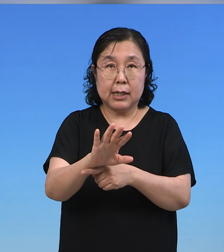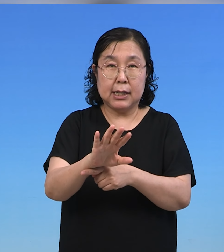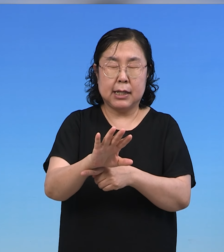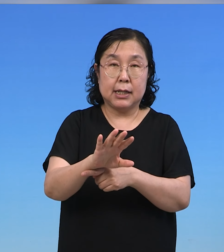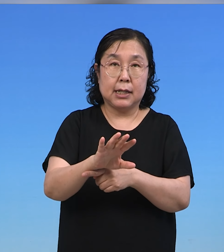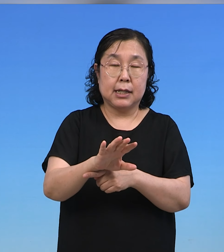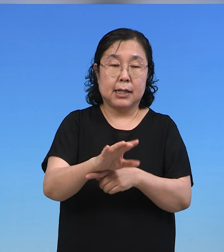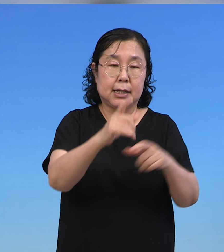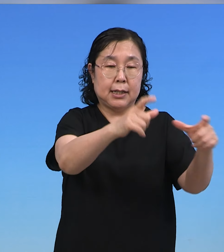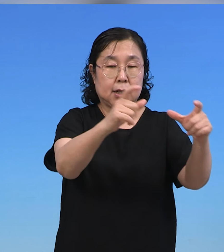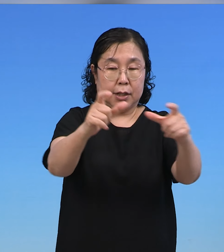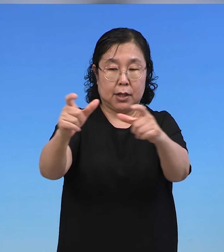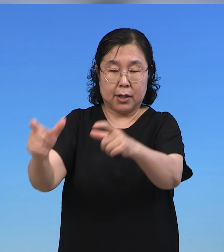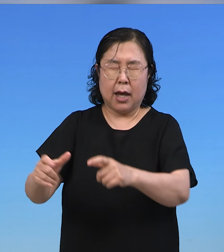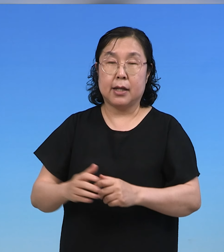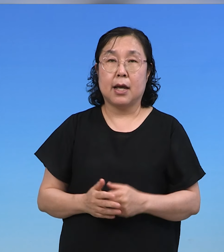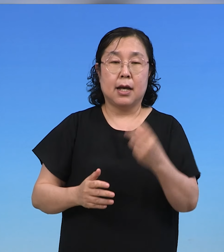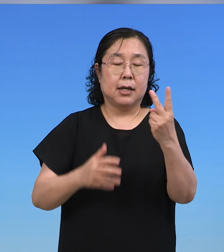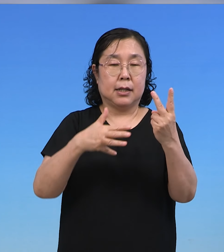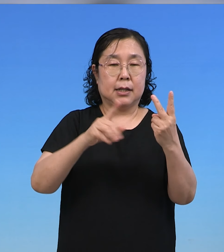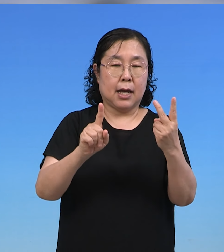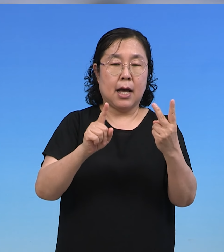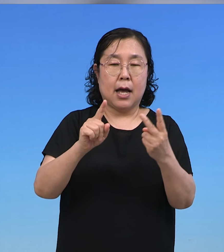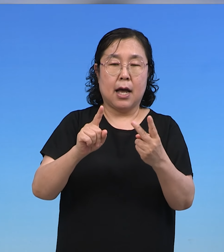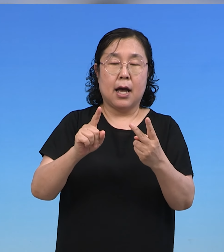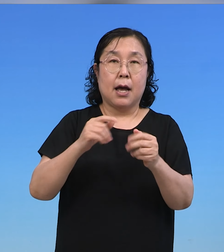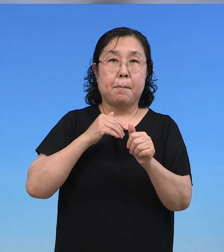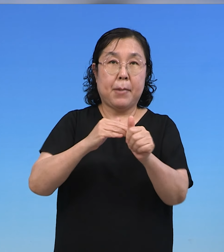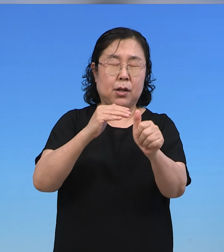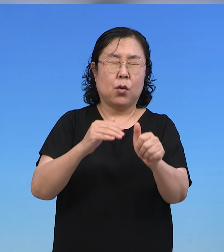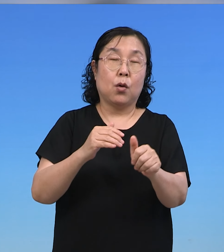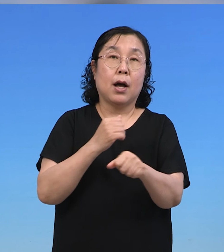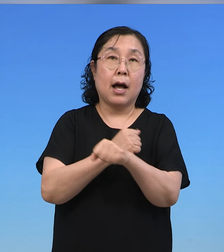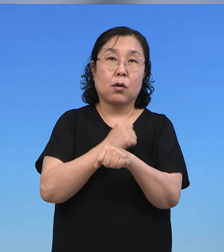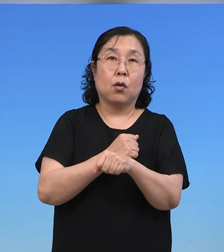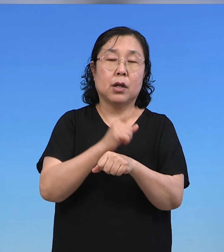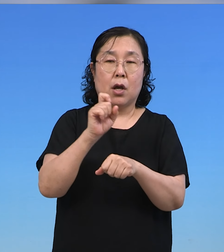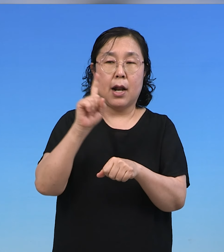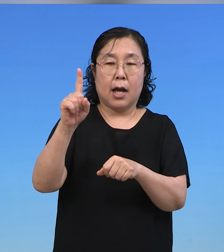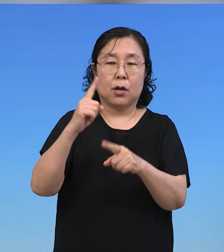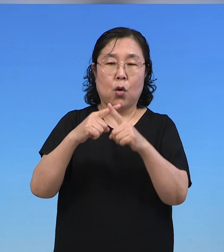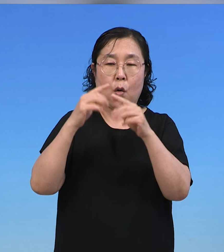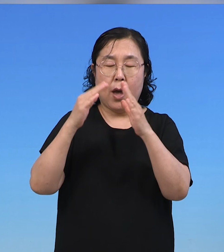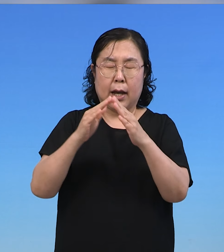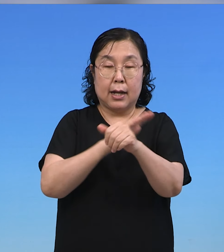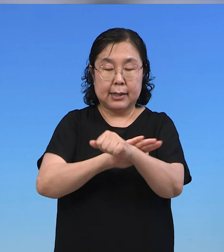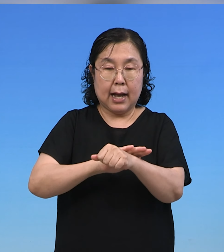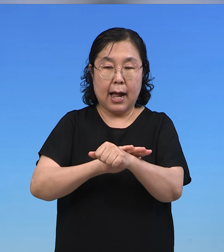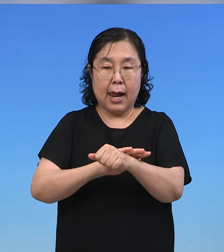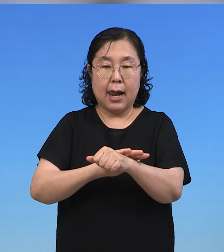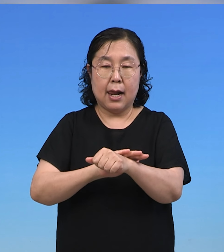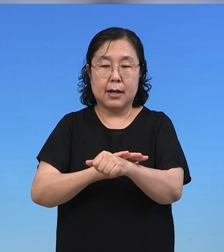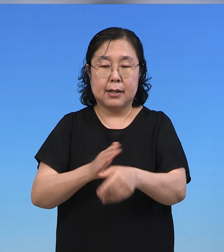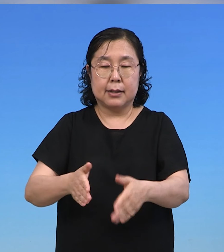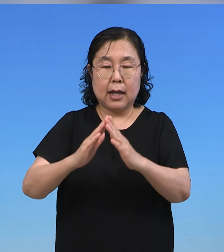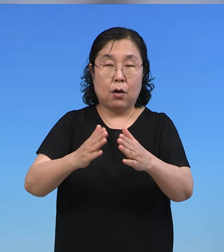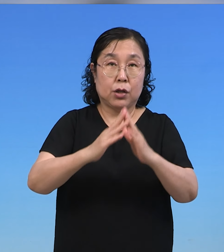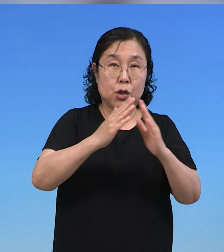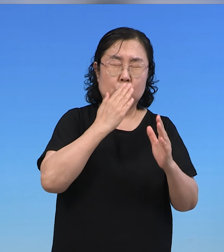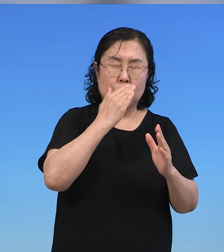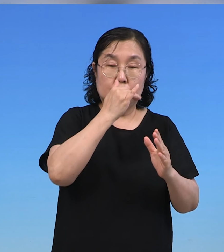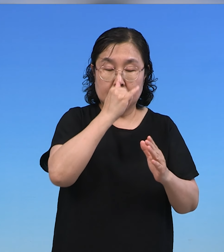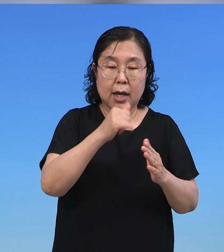열리는 분들은 2차 파송이 될 거고요. 그리고 11교회가 잘 세워지도록 물질을 우리가 사용할 거고요.